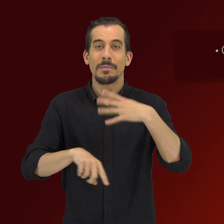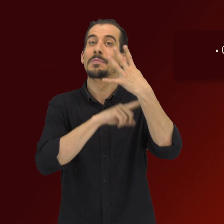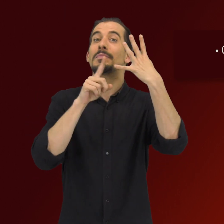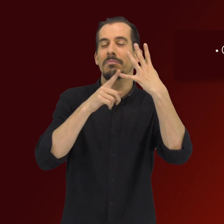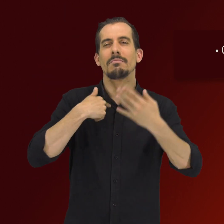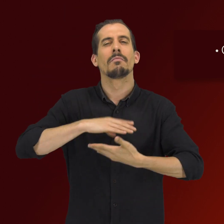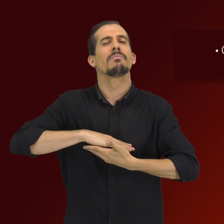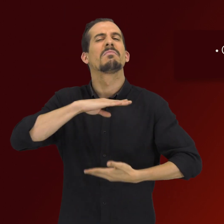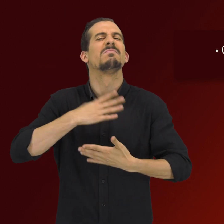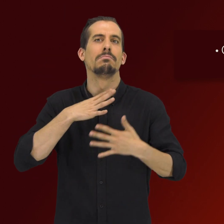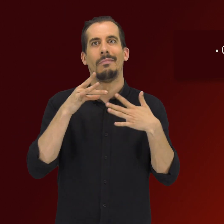capacidad de liderazgo,